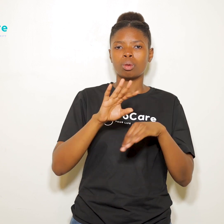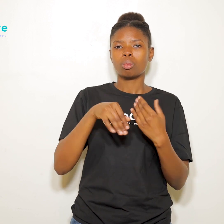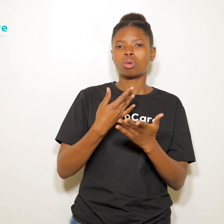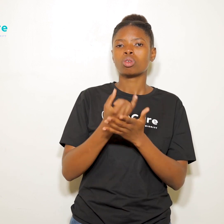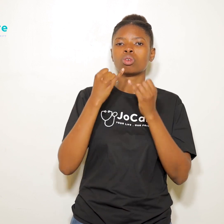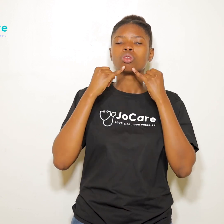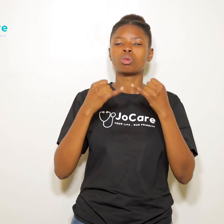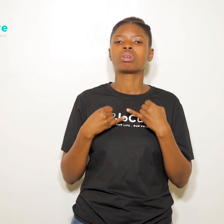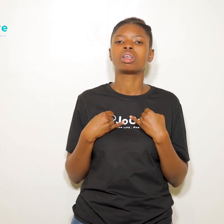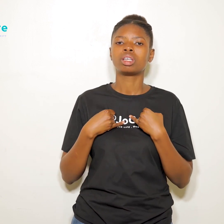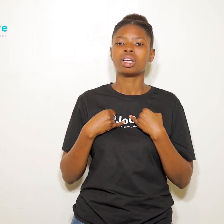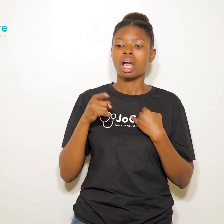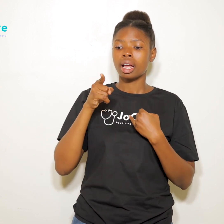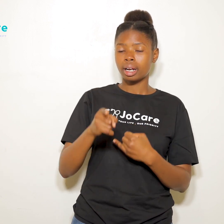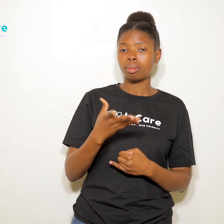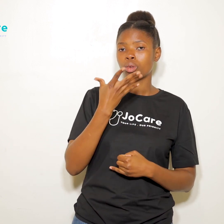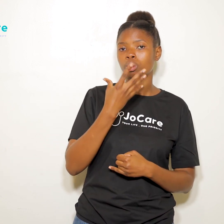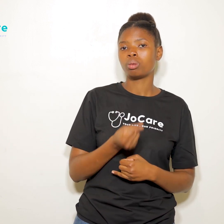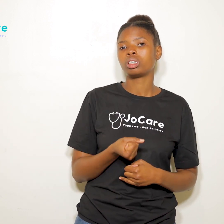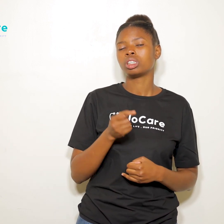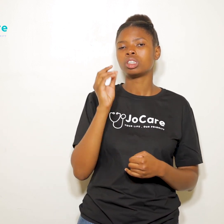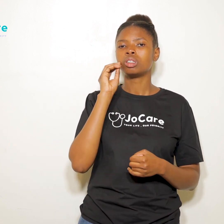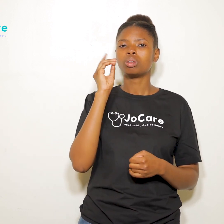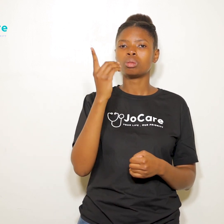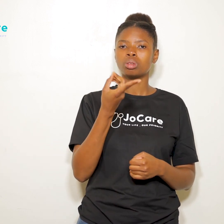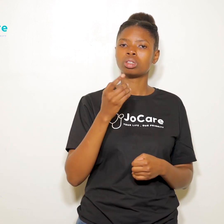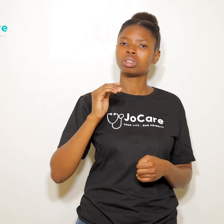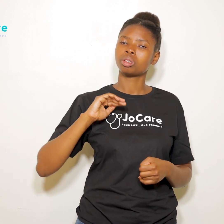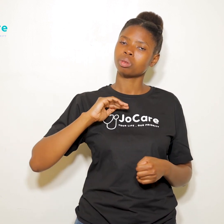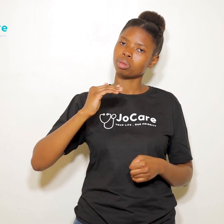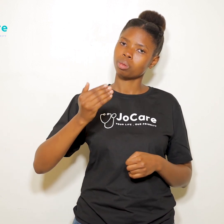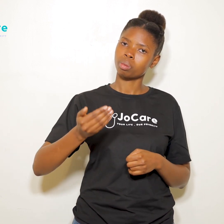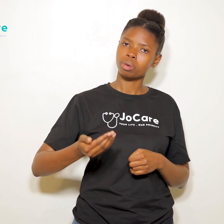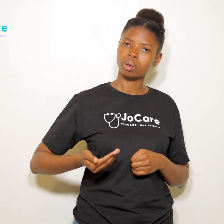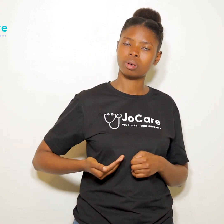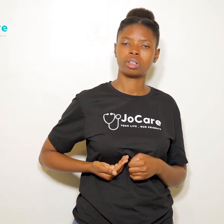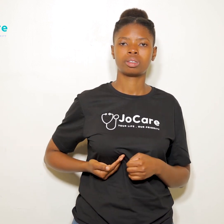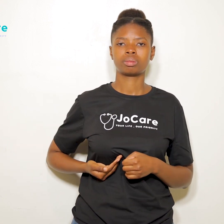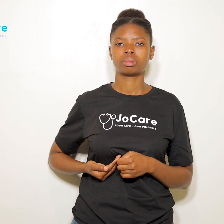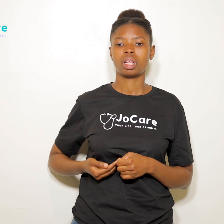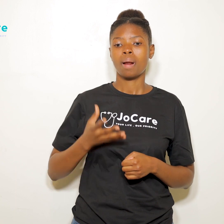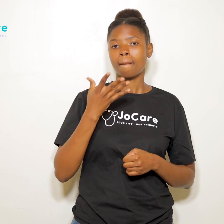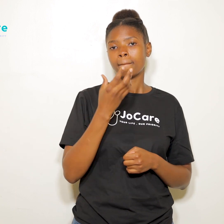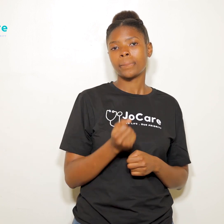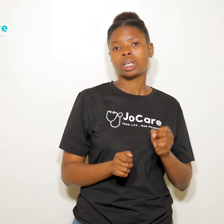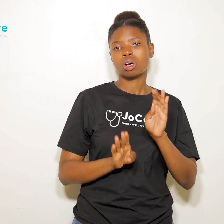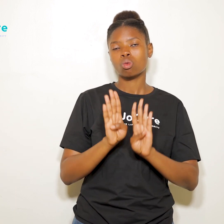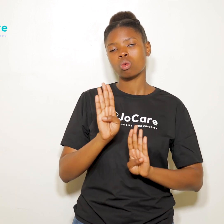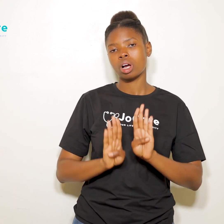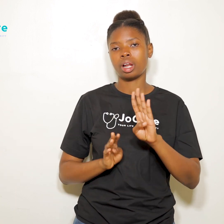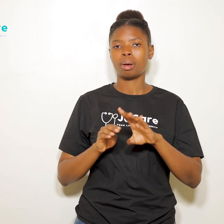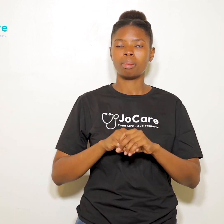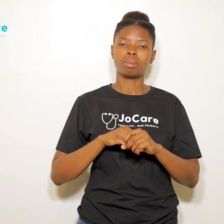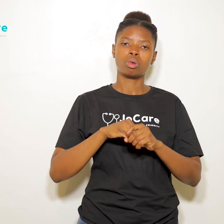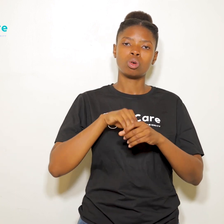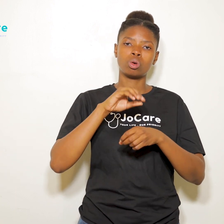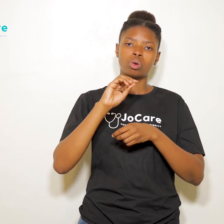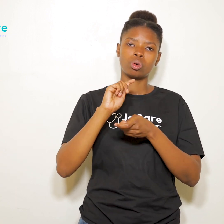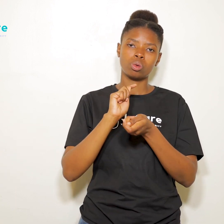kutubwira nibyo bigize ukwezi k'umugore, nibyo bigira uruhare mu ihindagurika ribaho